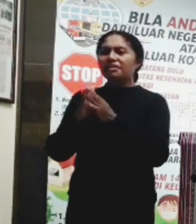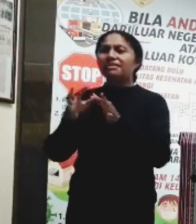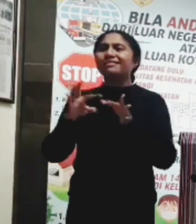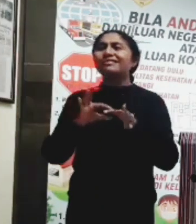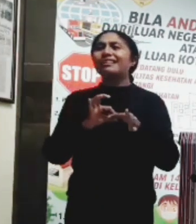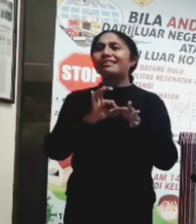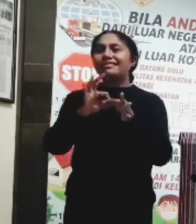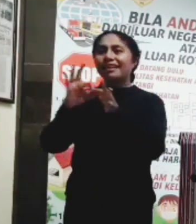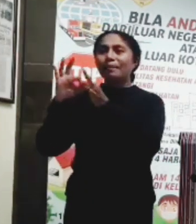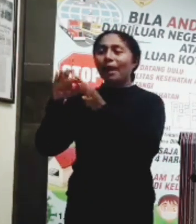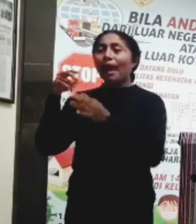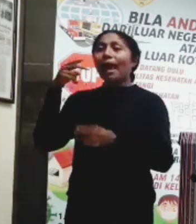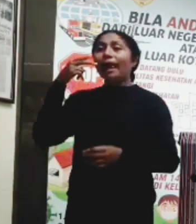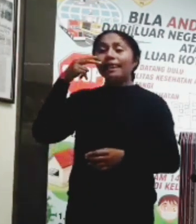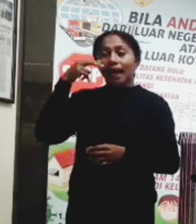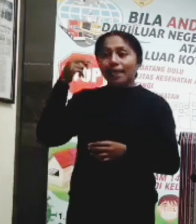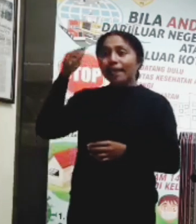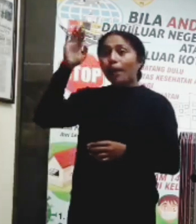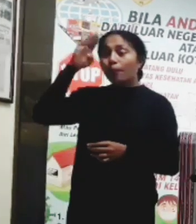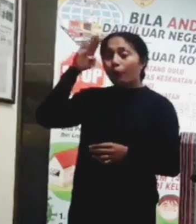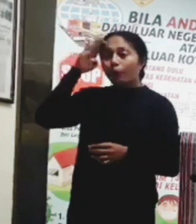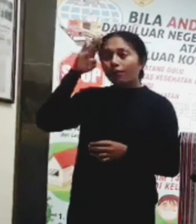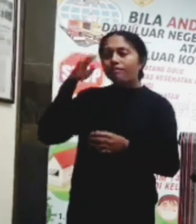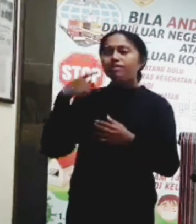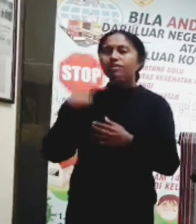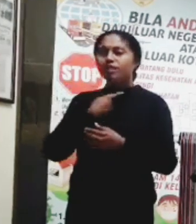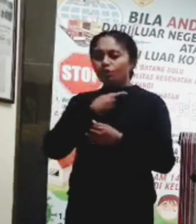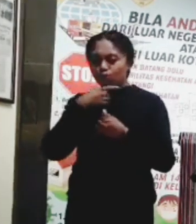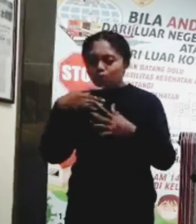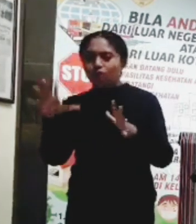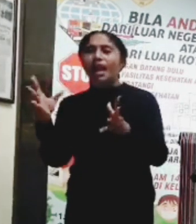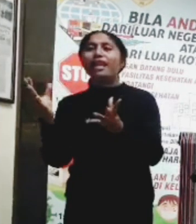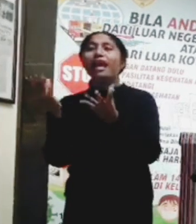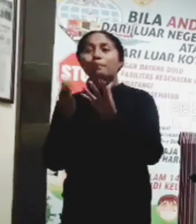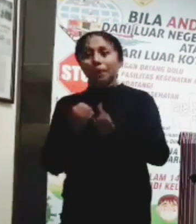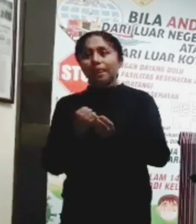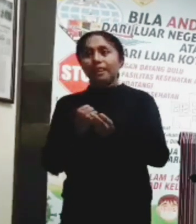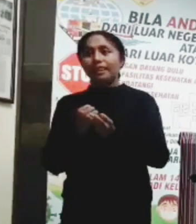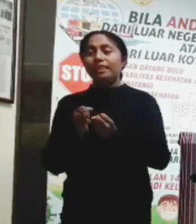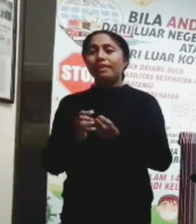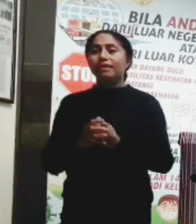dengan TNI Polri ya kita sudah mendapatkan